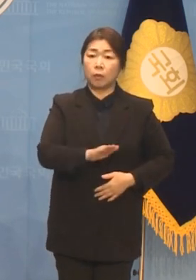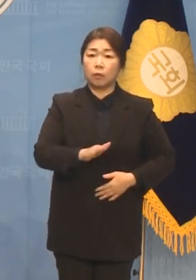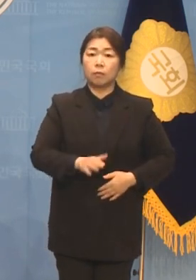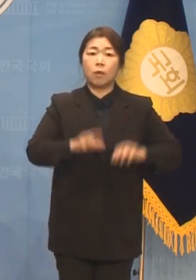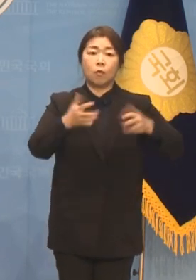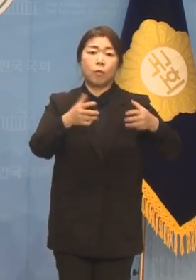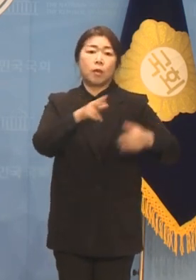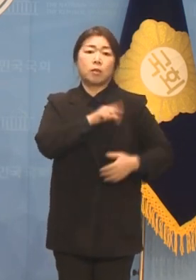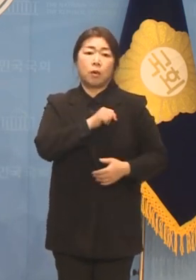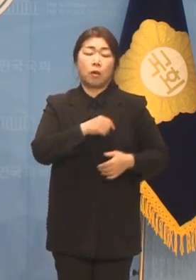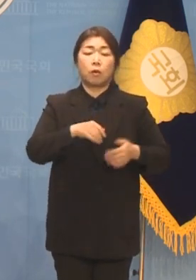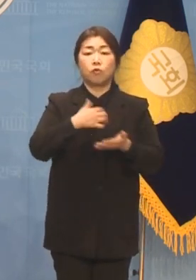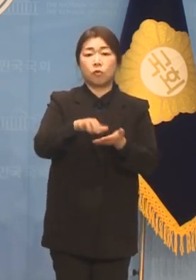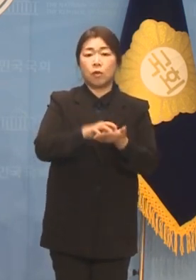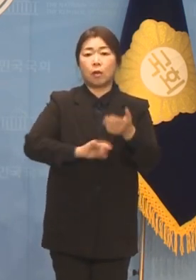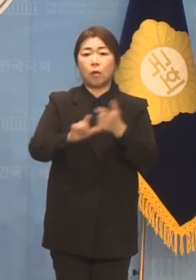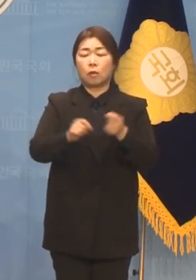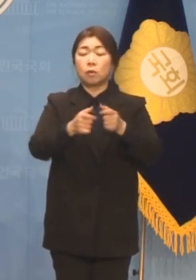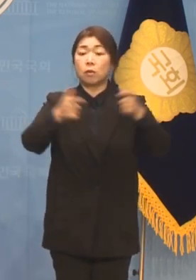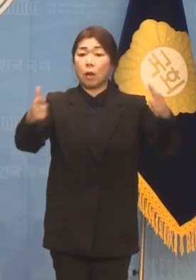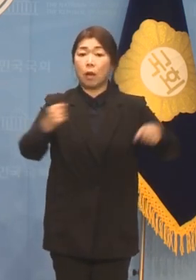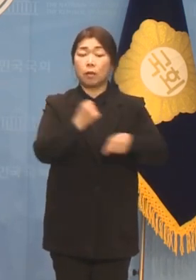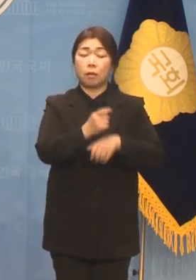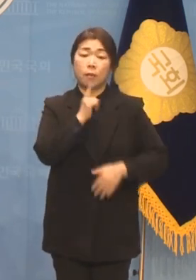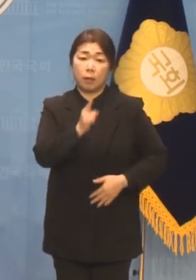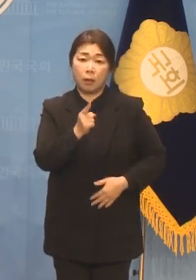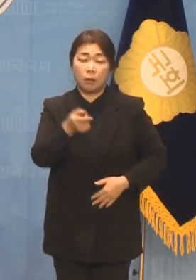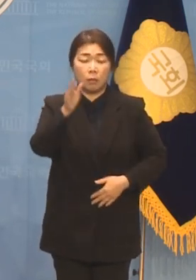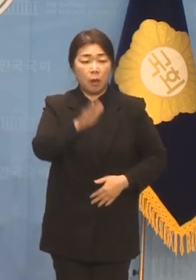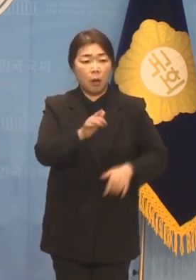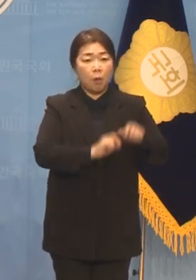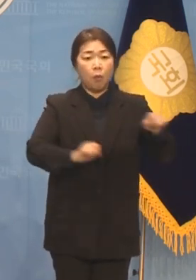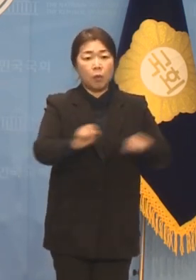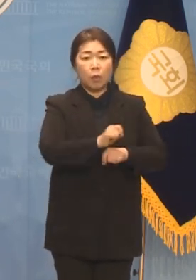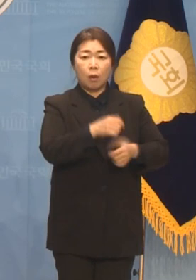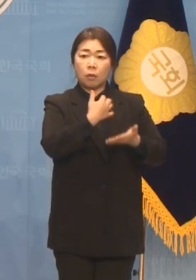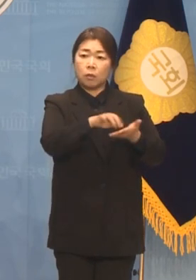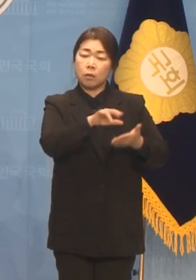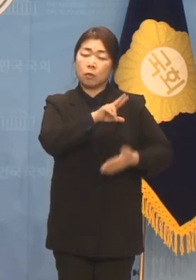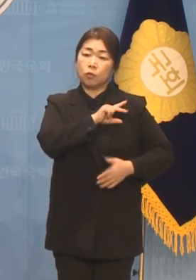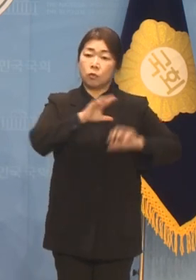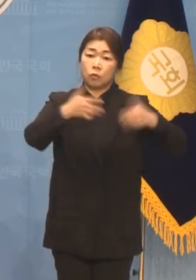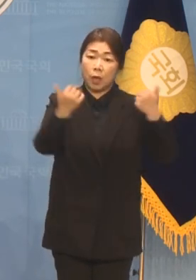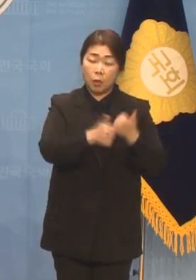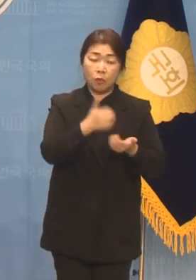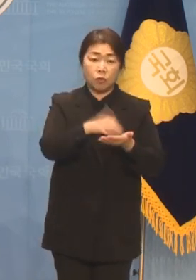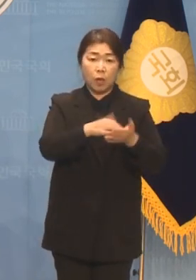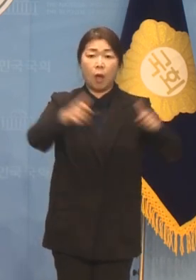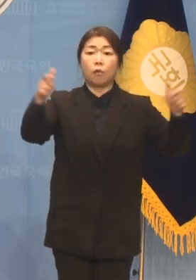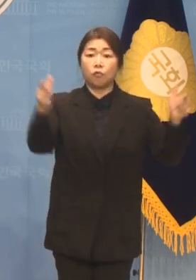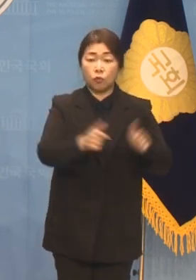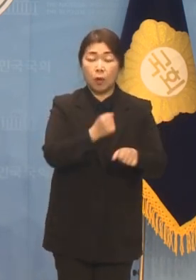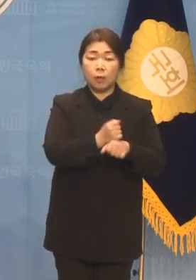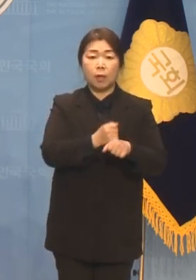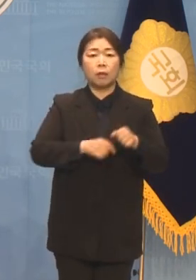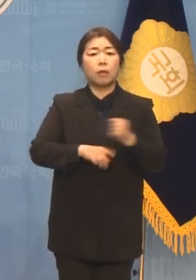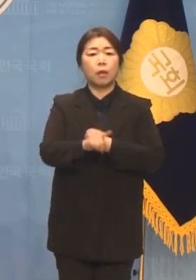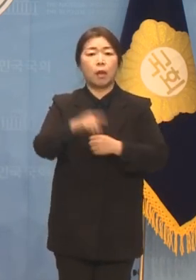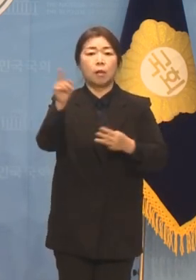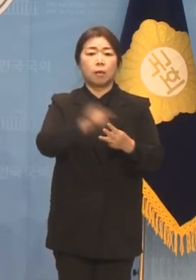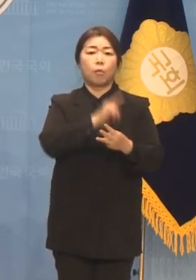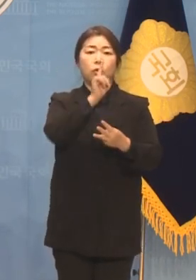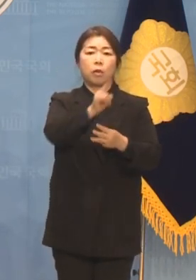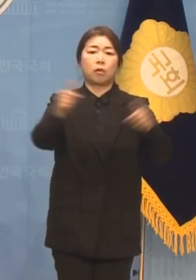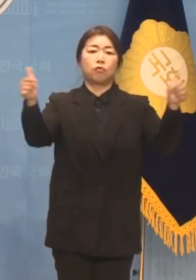의견도 3배 가까이 늘어서 의원수를 축소하자는 의견이 절반 이하, 전체의 3분의 1